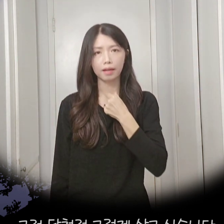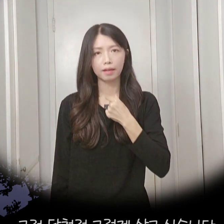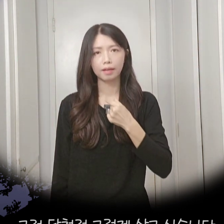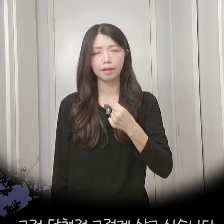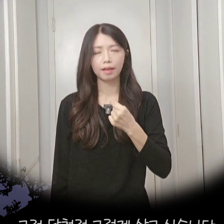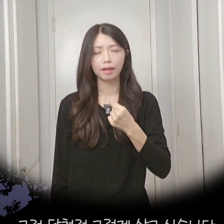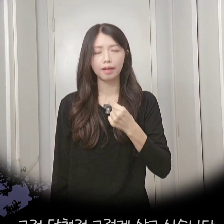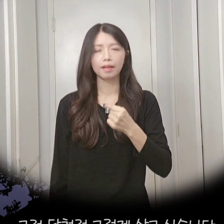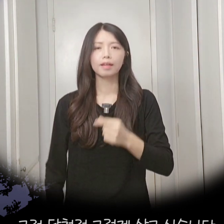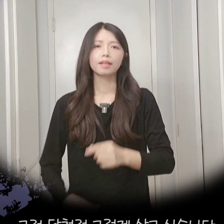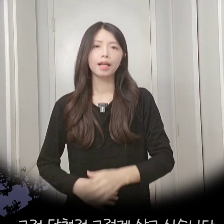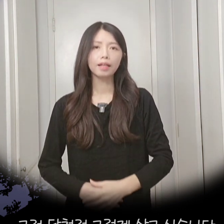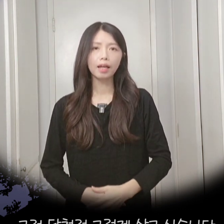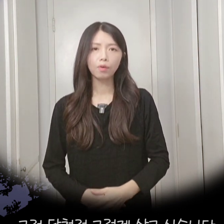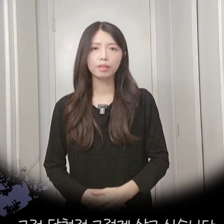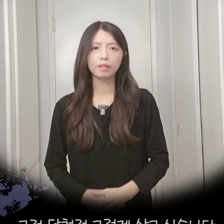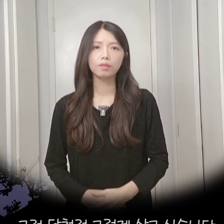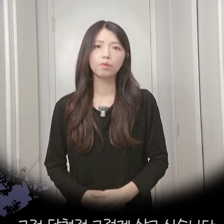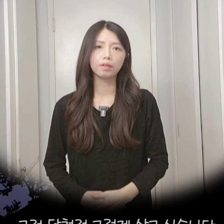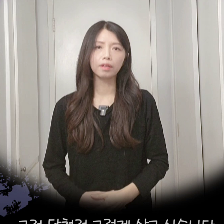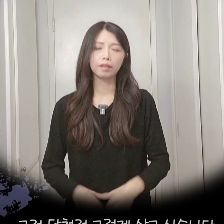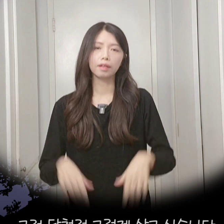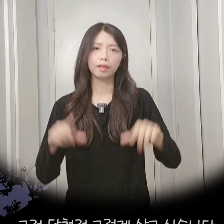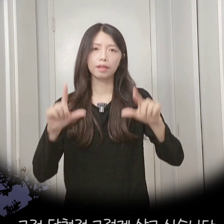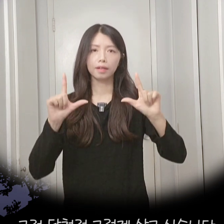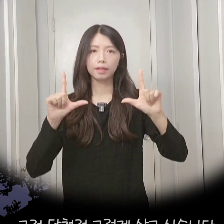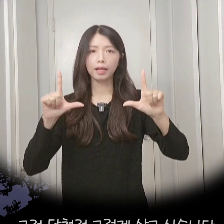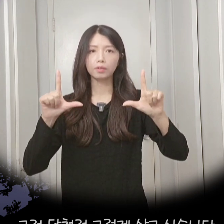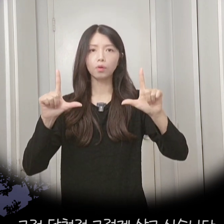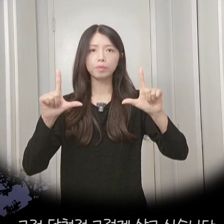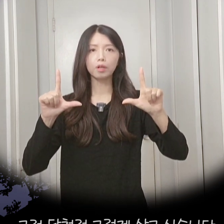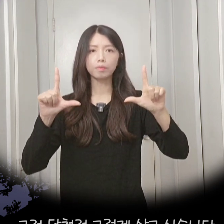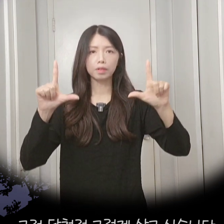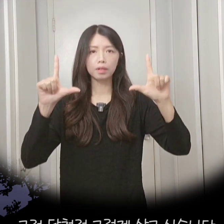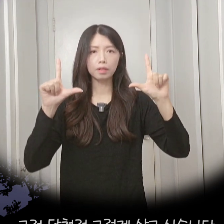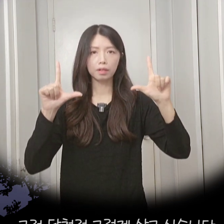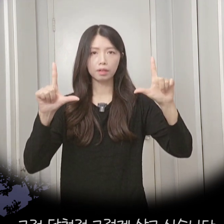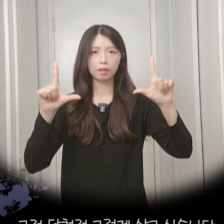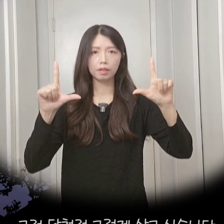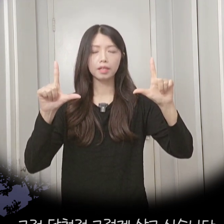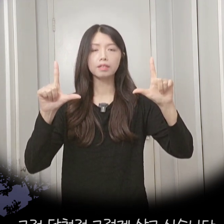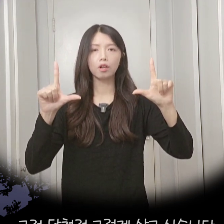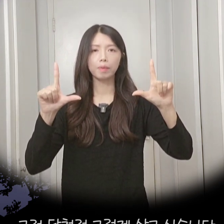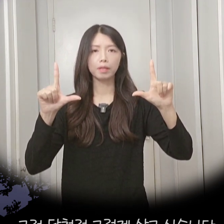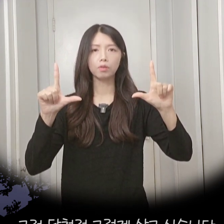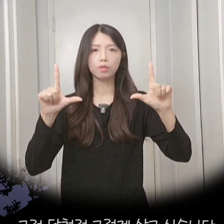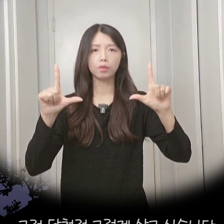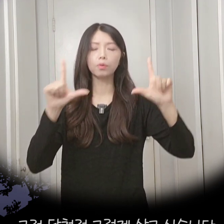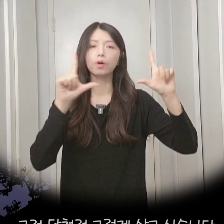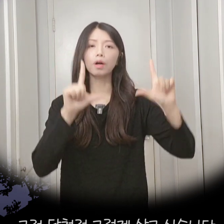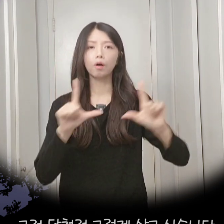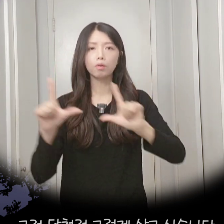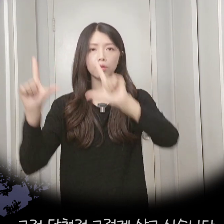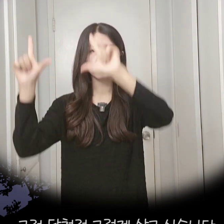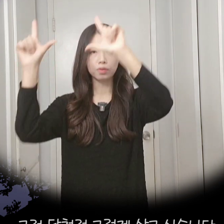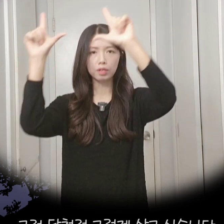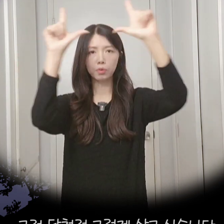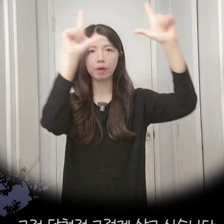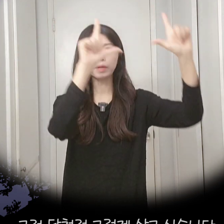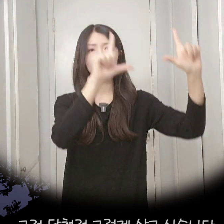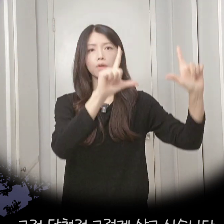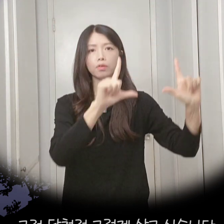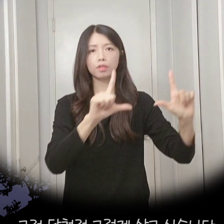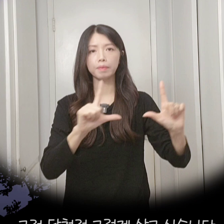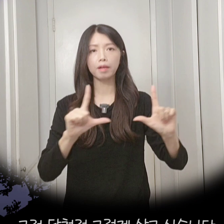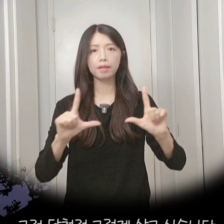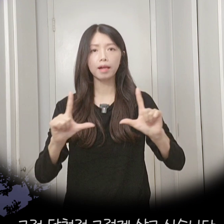싶습니다. 살다라고 한 뜻의 수어는 양손 엄지검지를 니은처럼 만들어주시고 얼굴을 중심으로 한